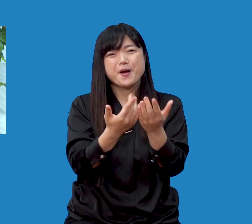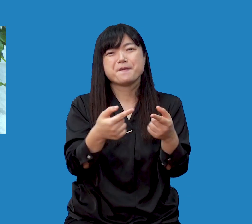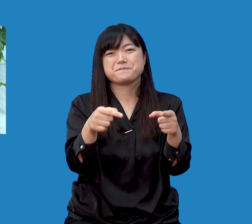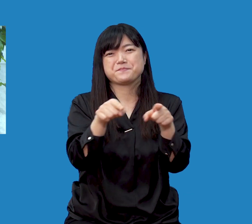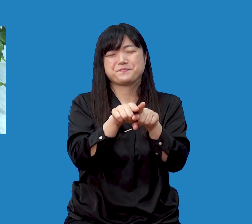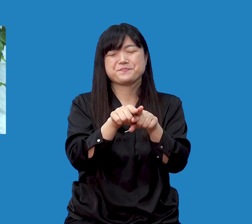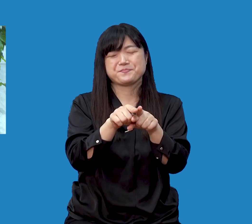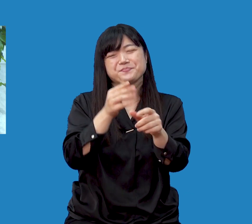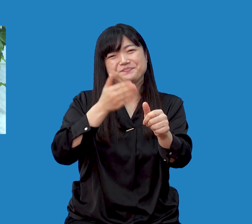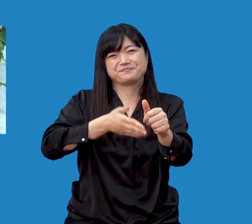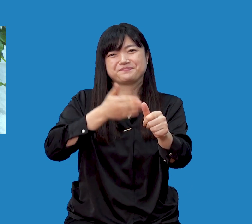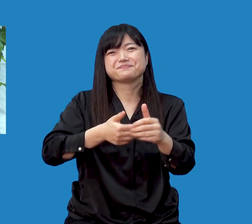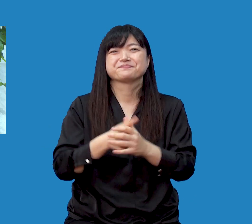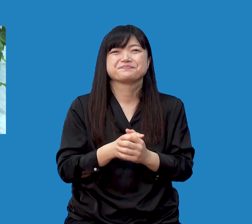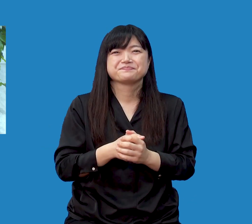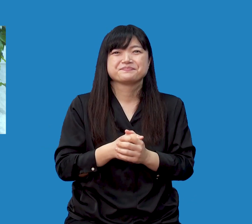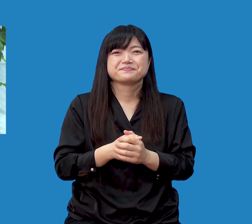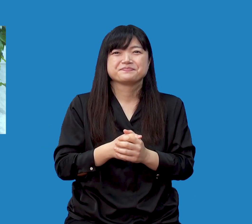하시기를 기원합니다.